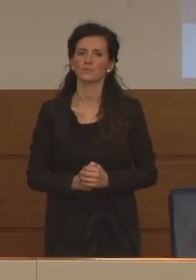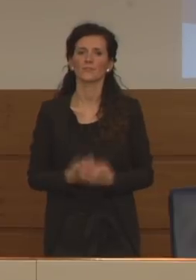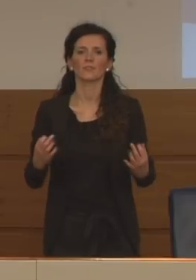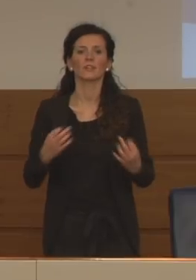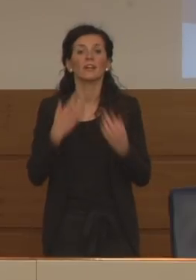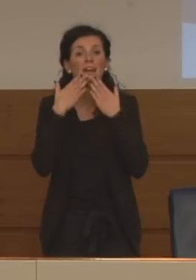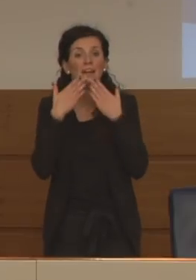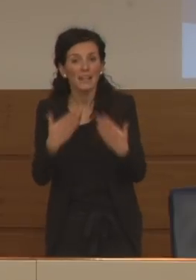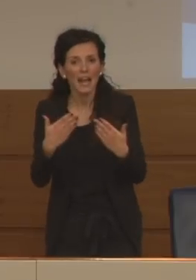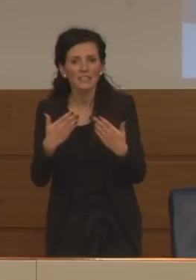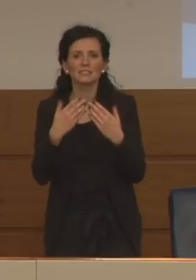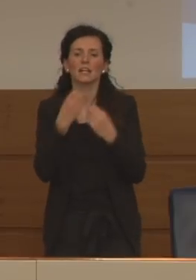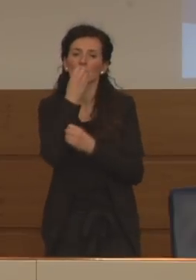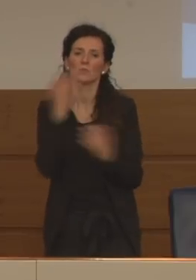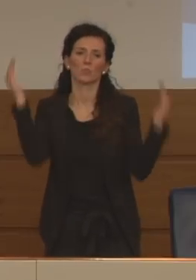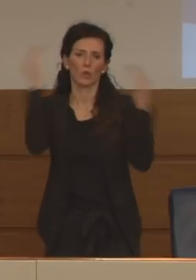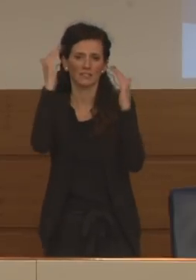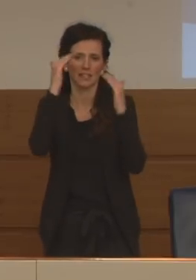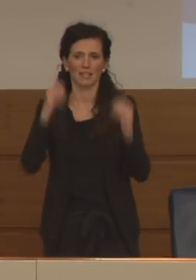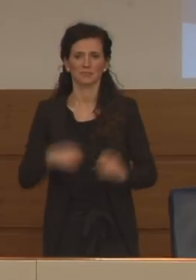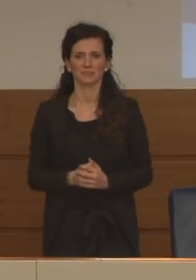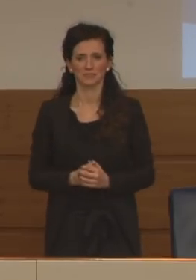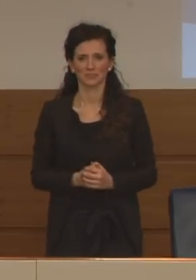grazie buonasera